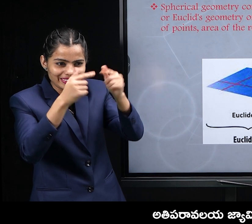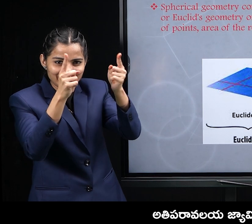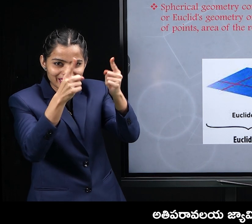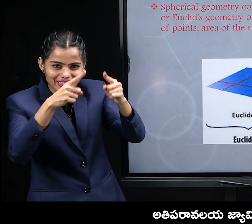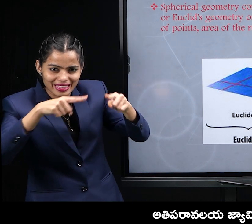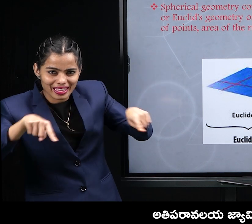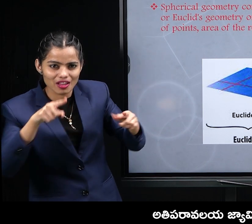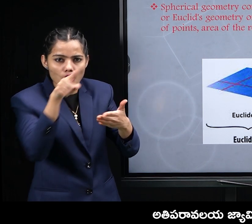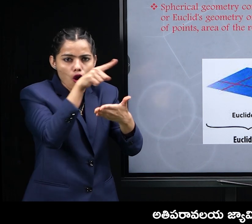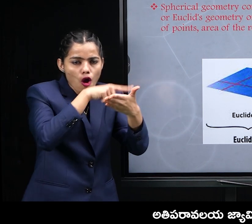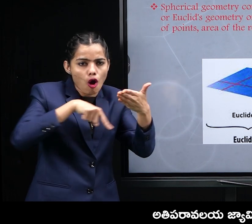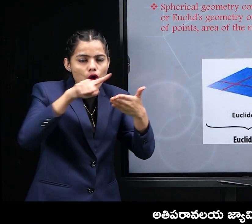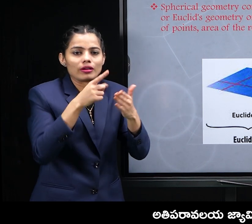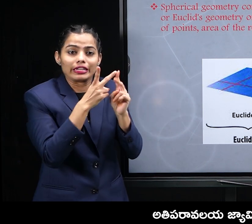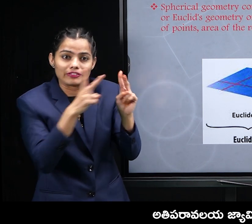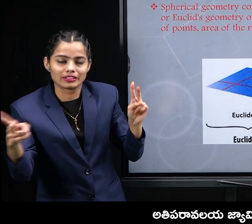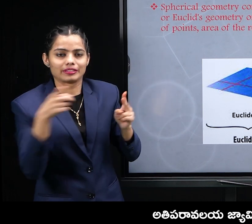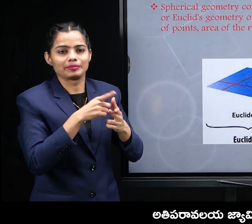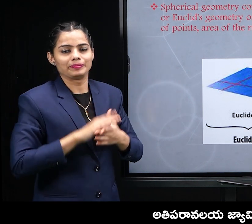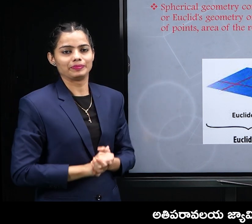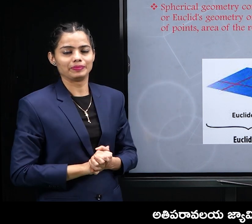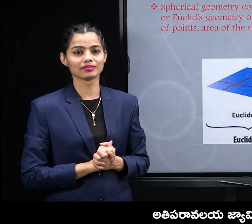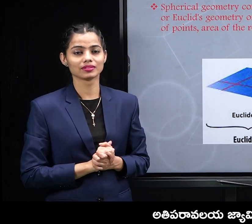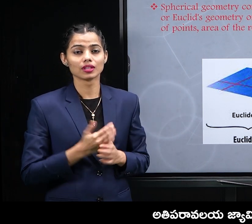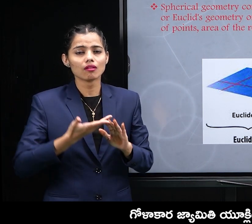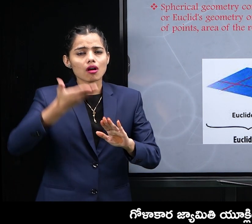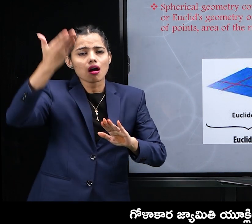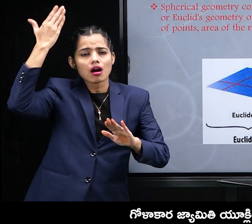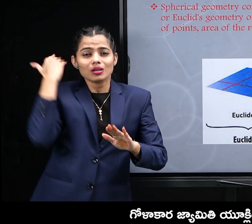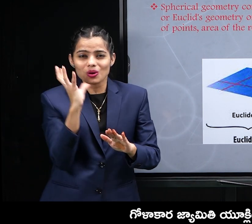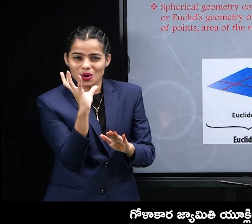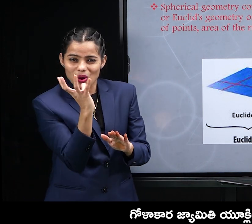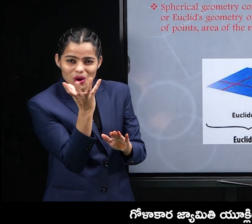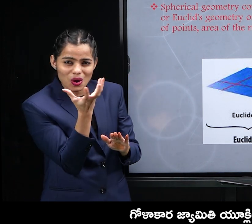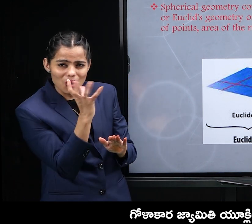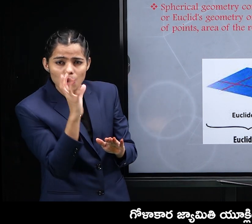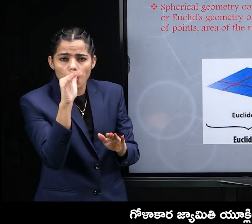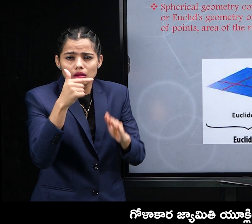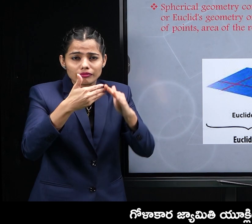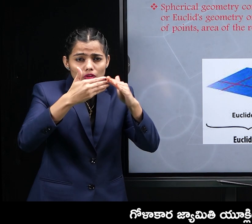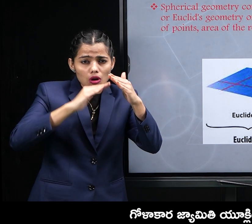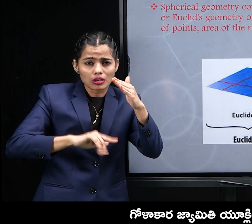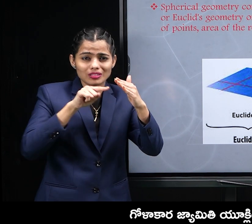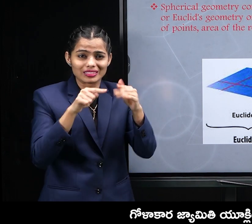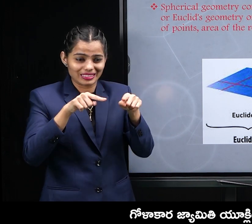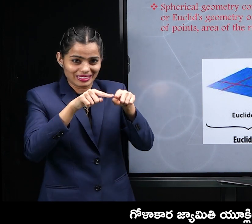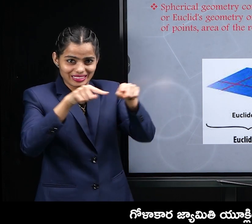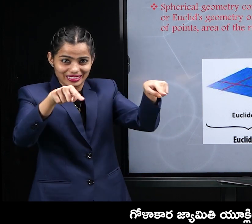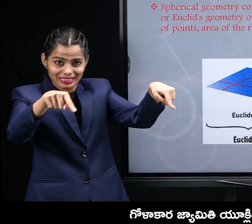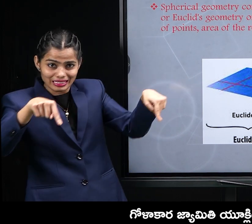வெவரின்சடானிக்கி வெயோகிஸ்தாரு, ஗ோளாகார ஜாமிதி, யுக்ளீடியன் காணி ஜாமிதிக்கின்த